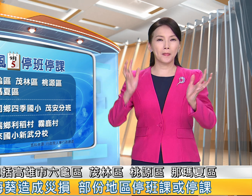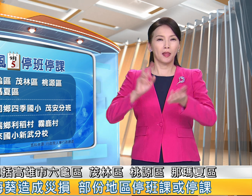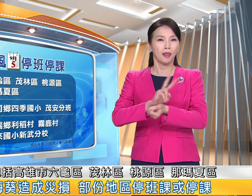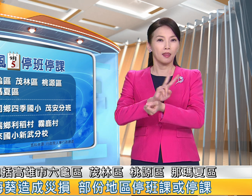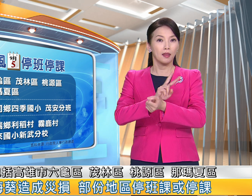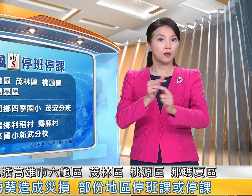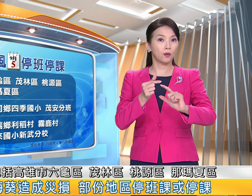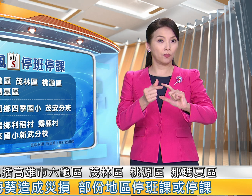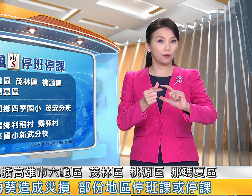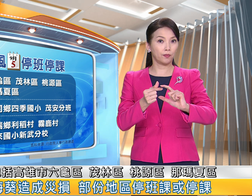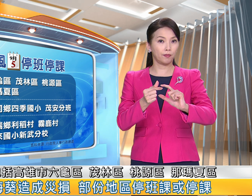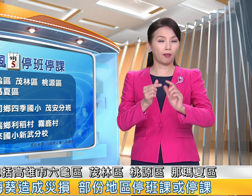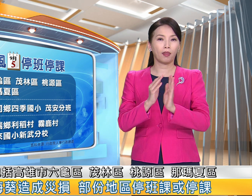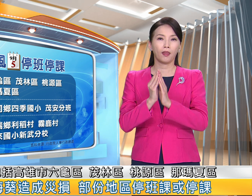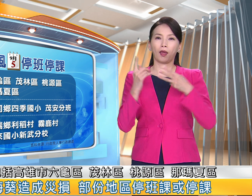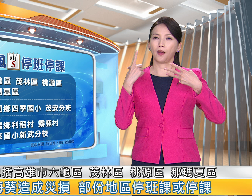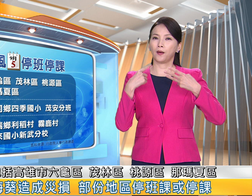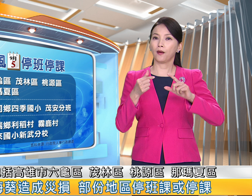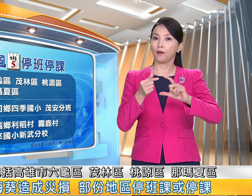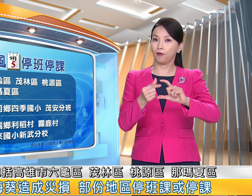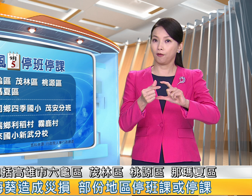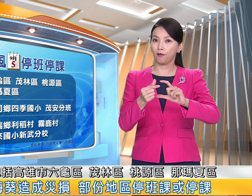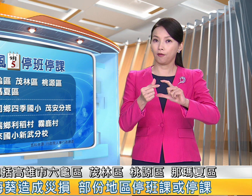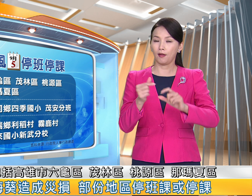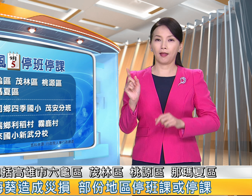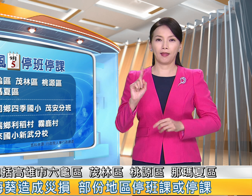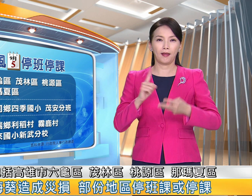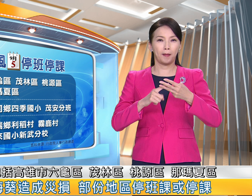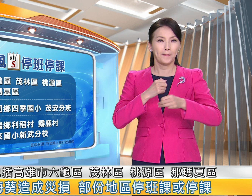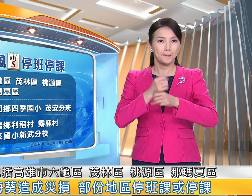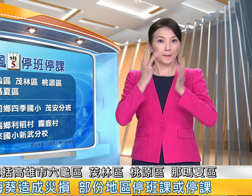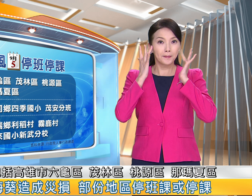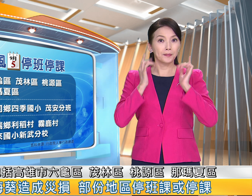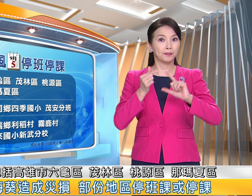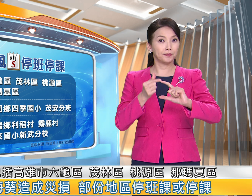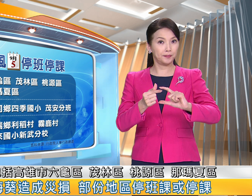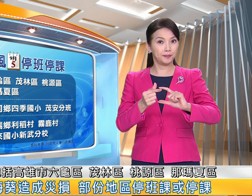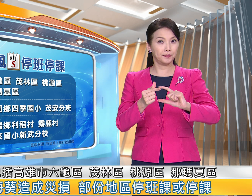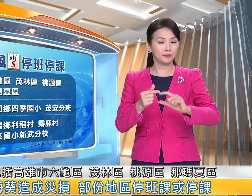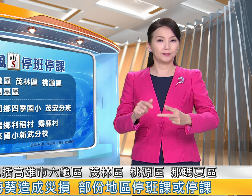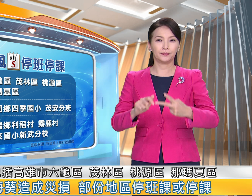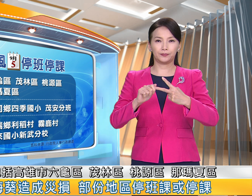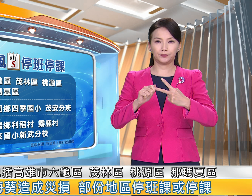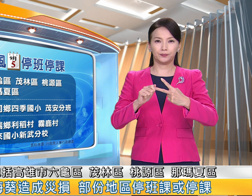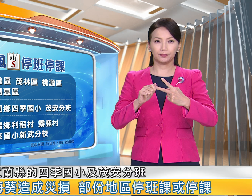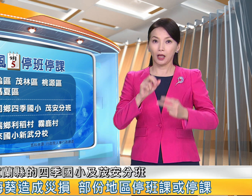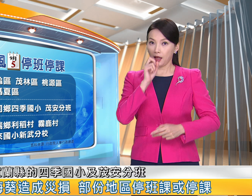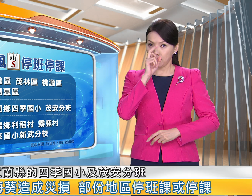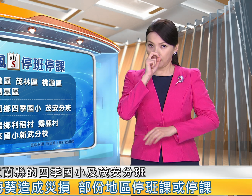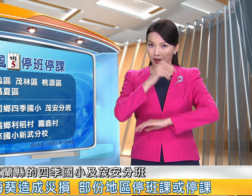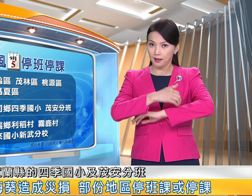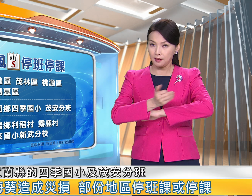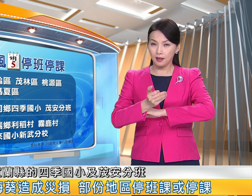茂林区、桃园区、纳玛夏区，而宜兰县是